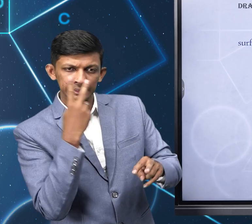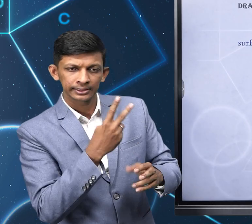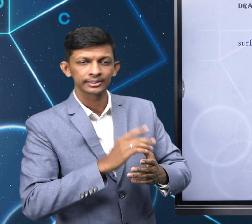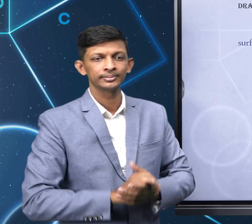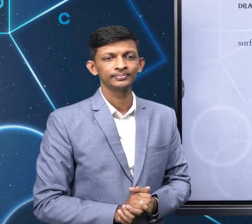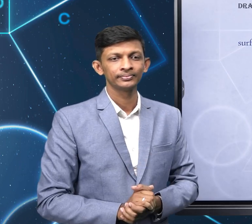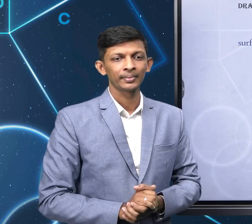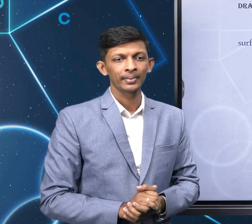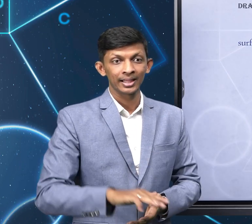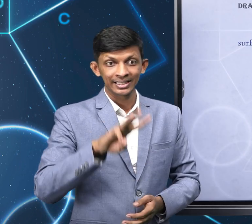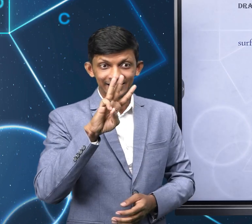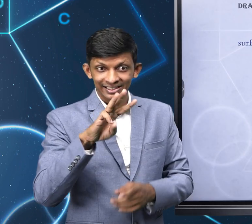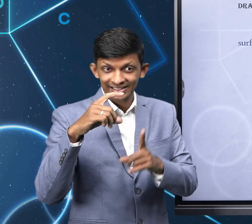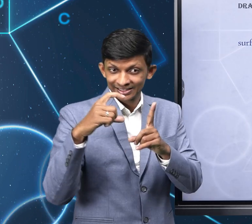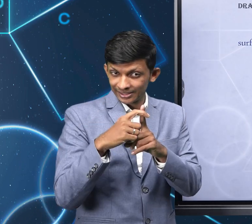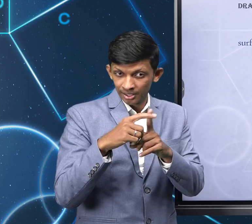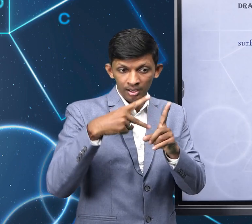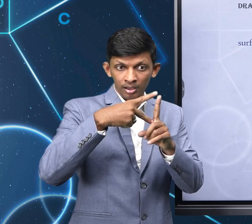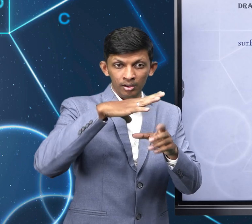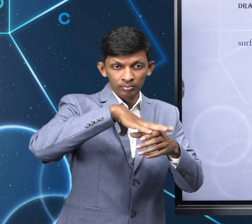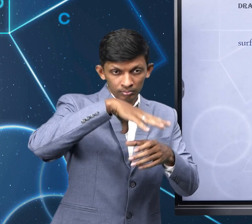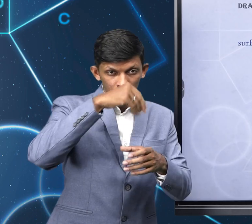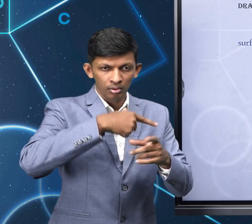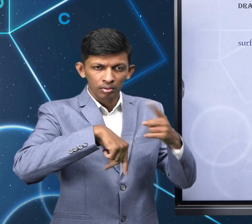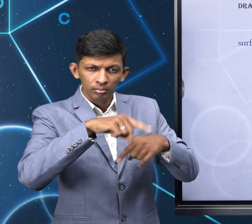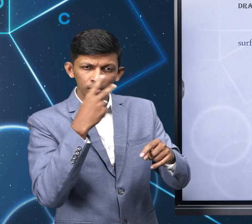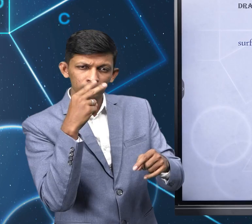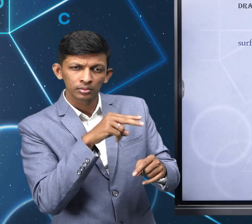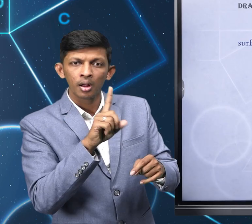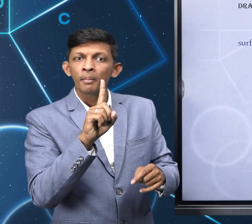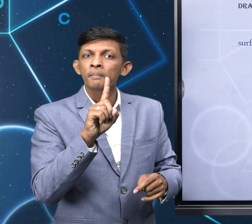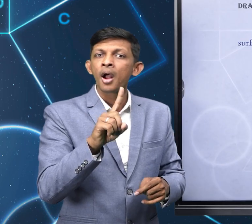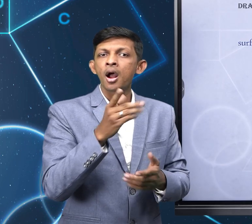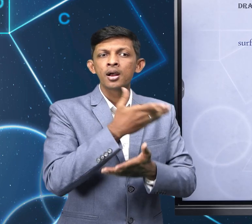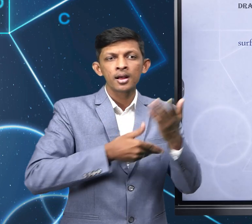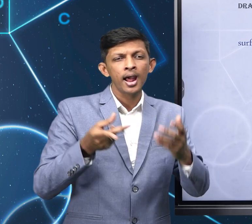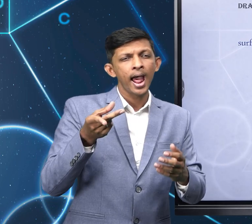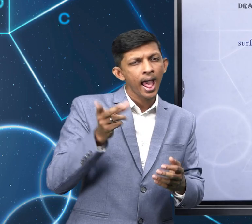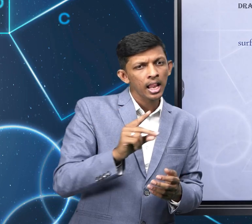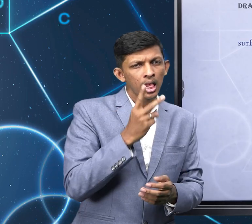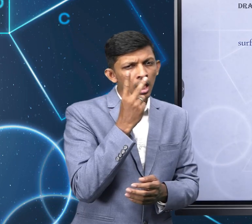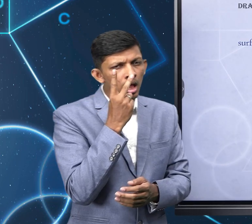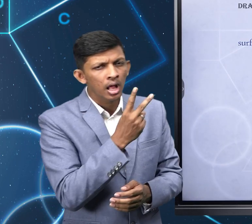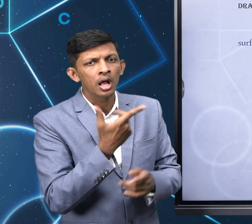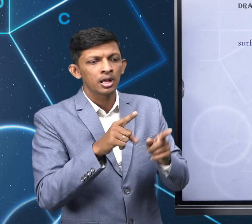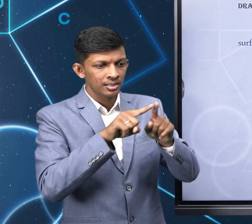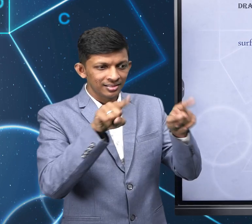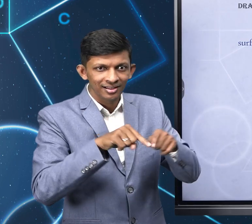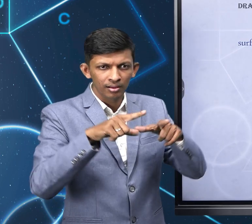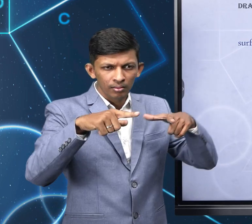2D प्रतिनिधित्व. 3D आकार जागा व्यापतात, परंतु आम्ही विशिष्ट तंत्रांचा वापर